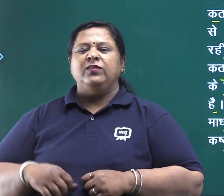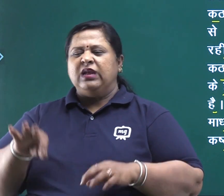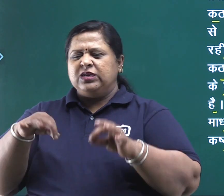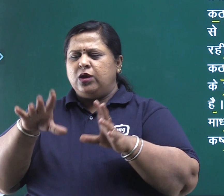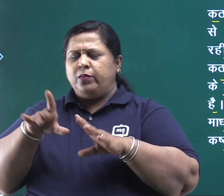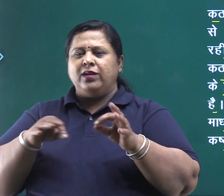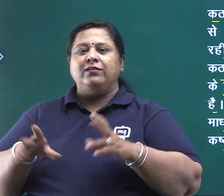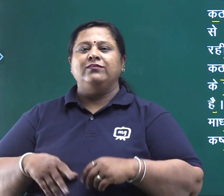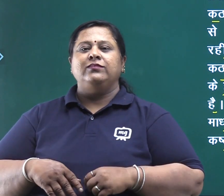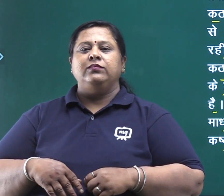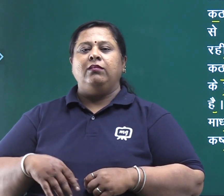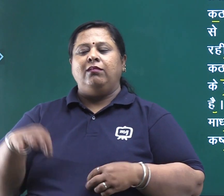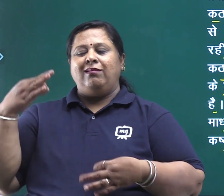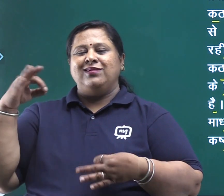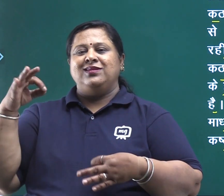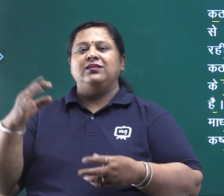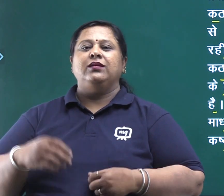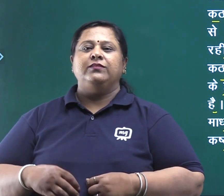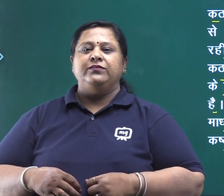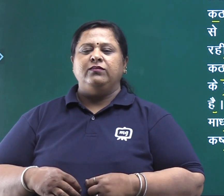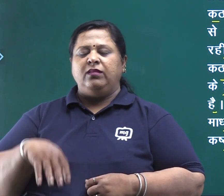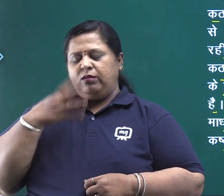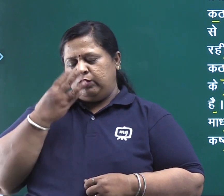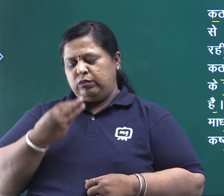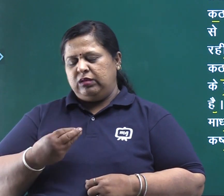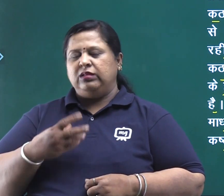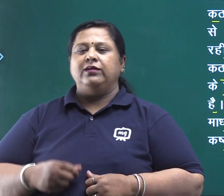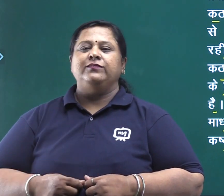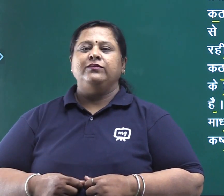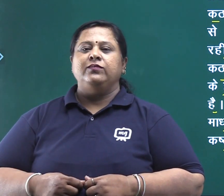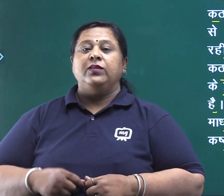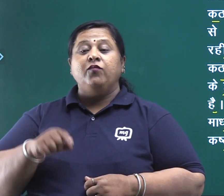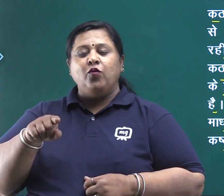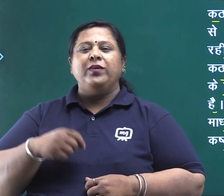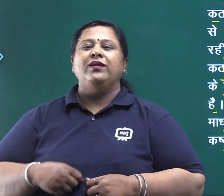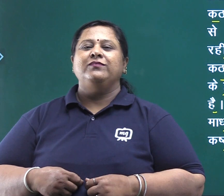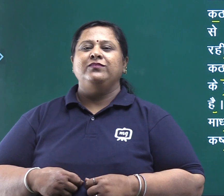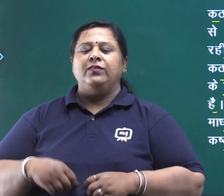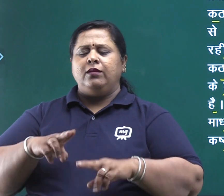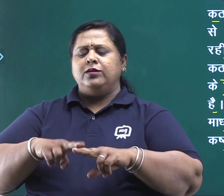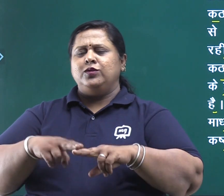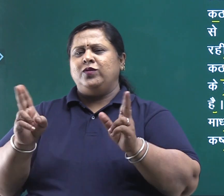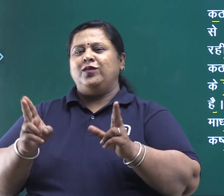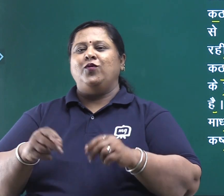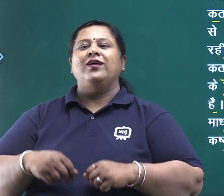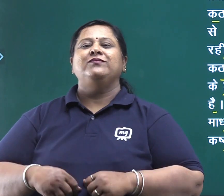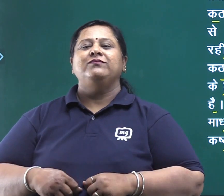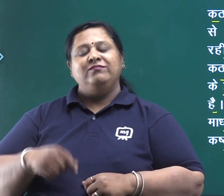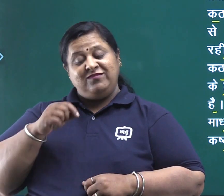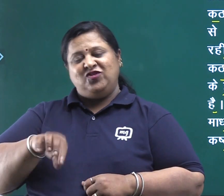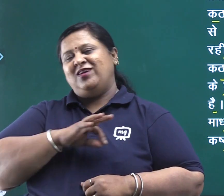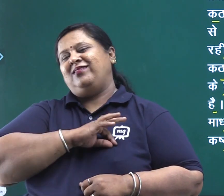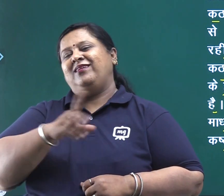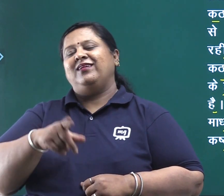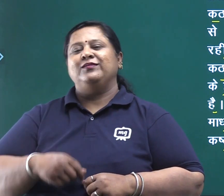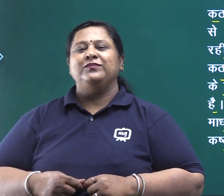इशारे पर नाचने से दुखी रहती हैं और वो भी स्वतंत्र होना चाहती